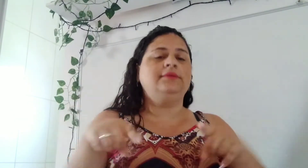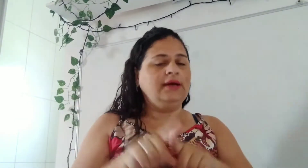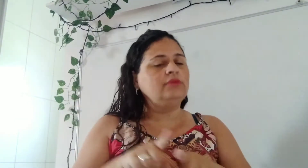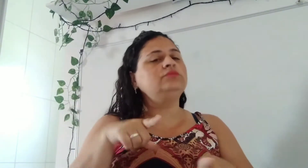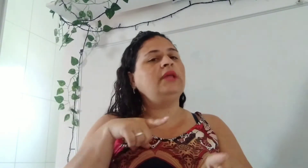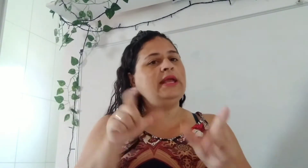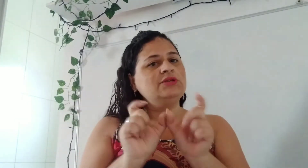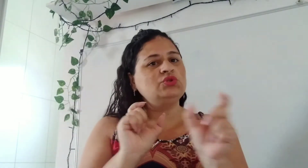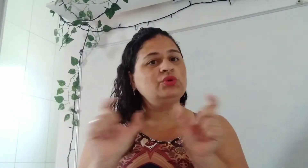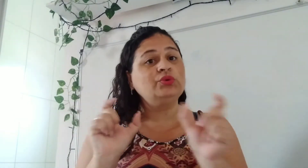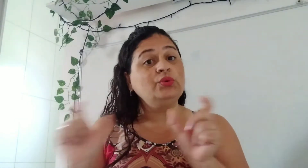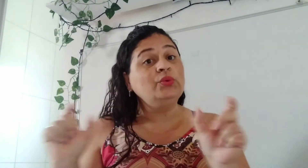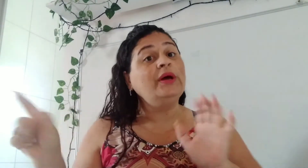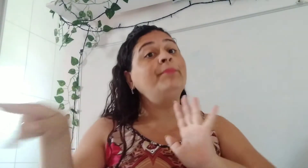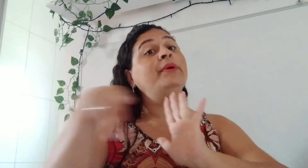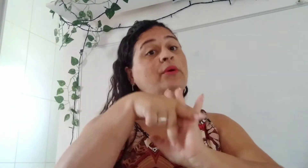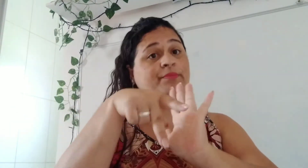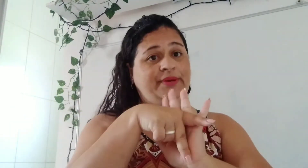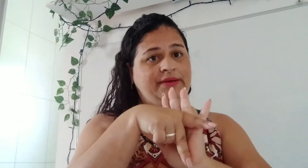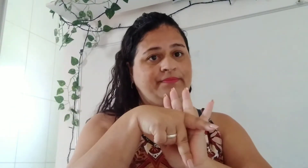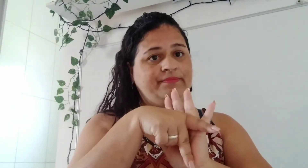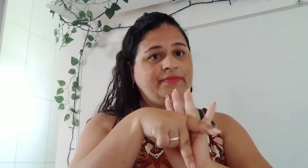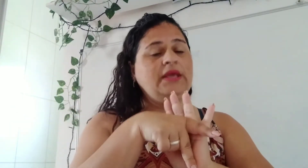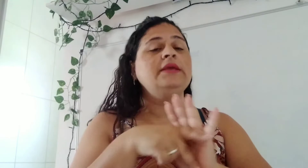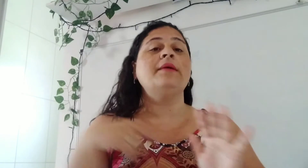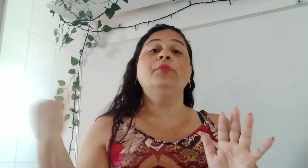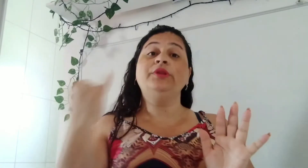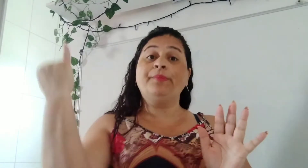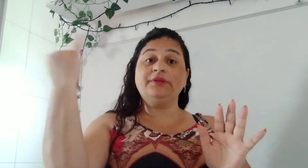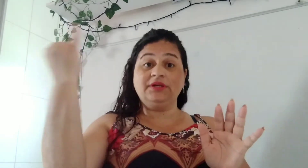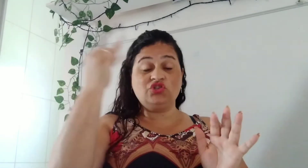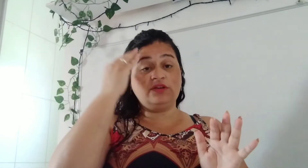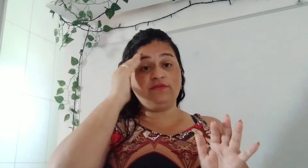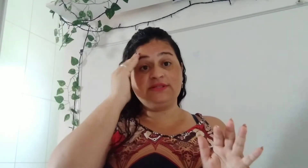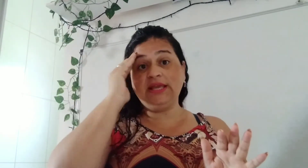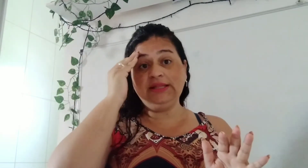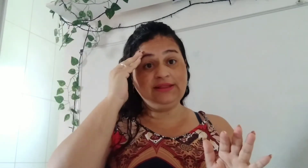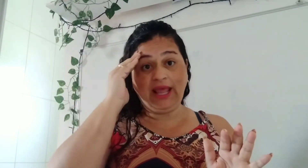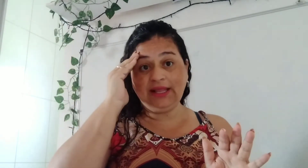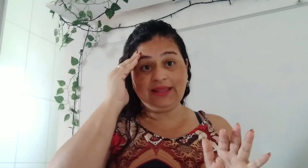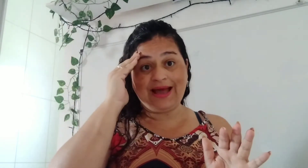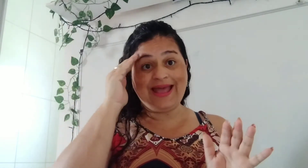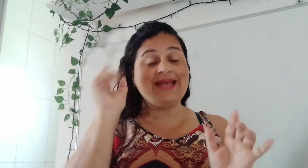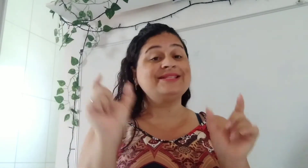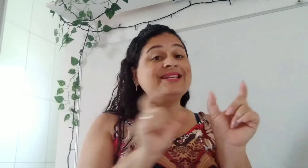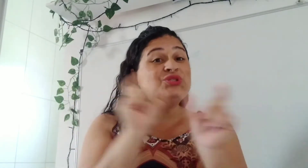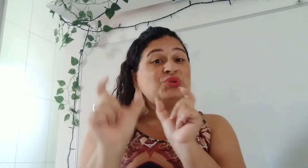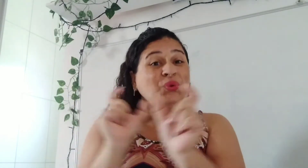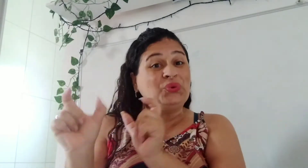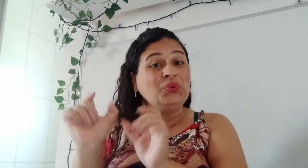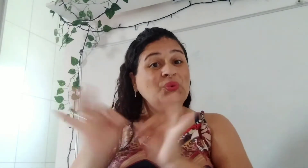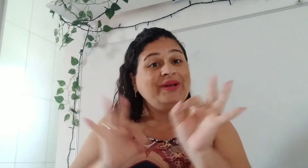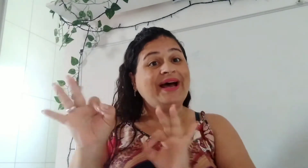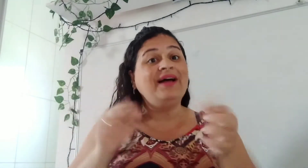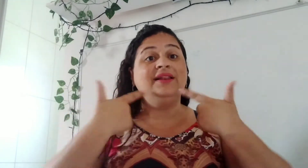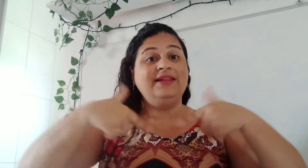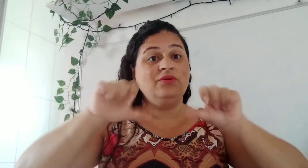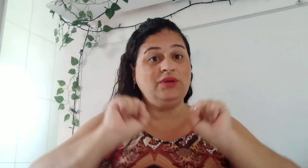Então, tem estrutura própria. E é muito importante que você entenda essa estrutura